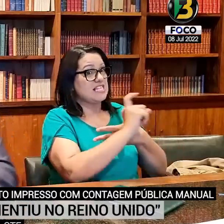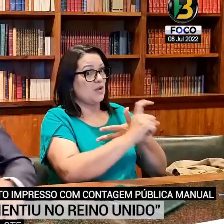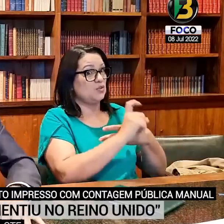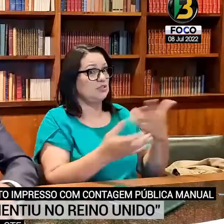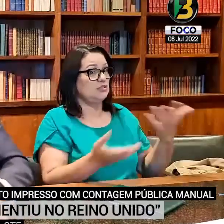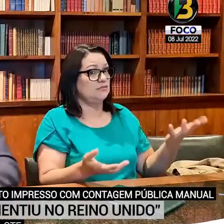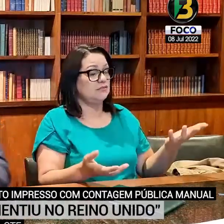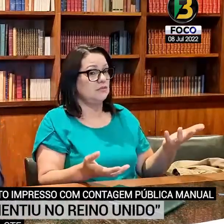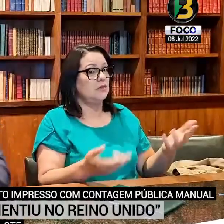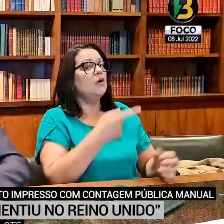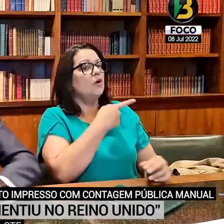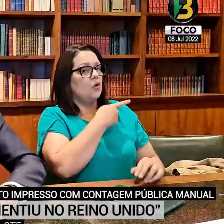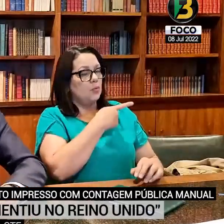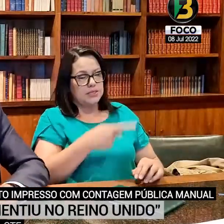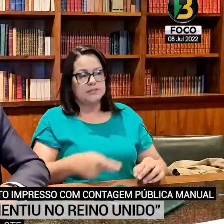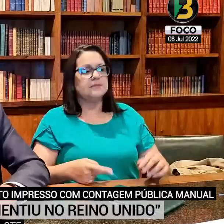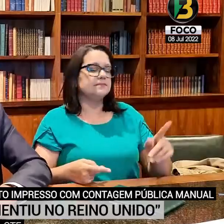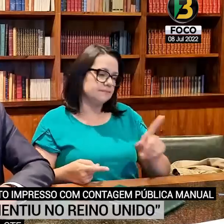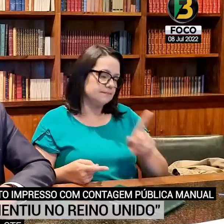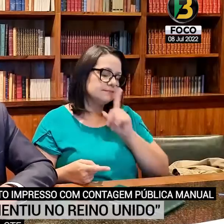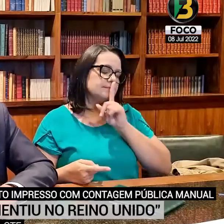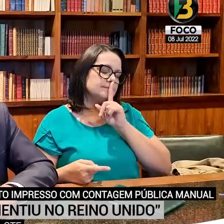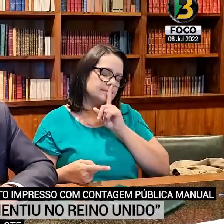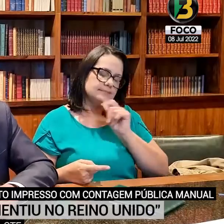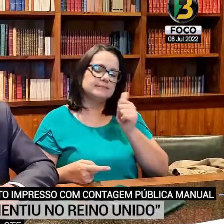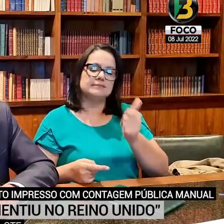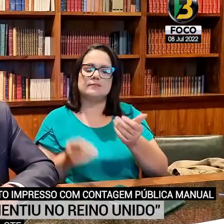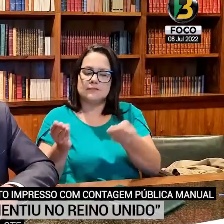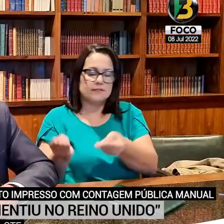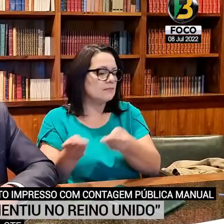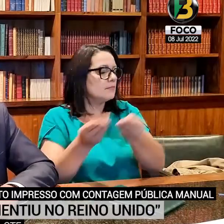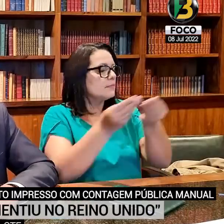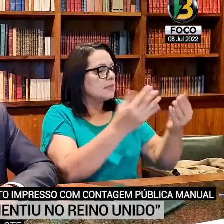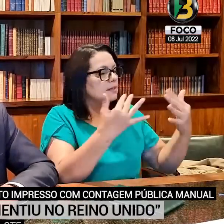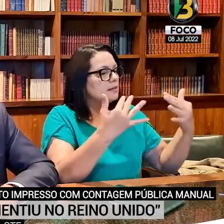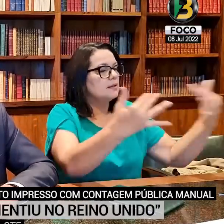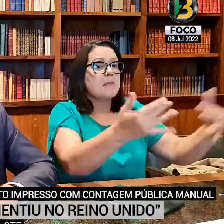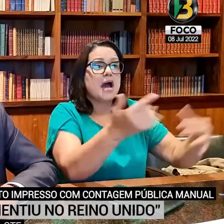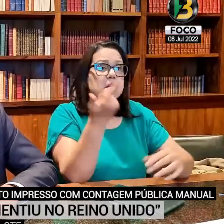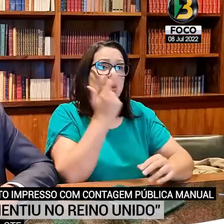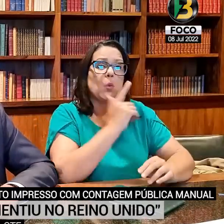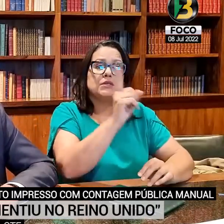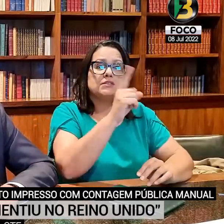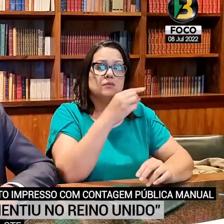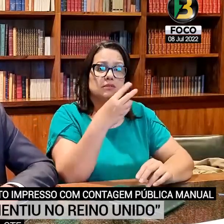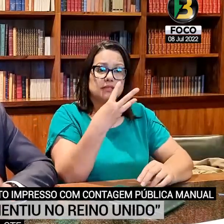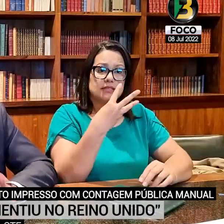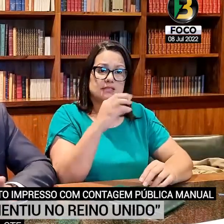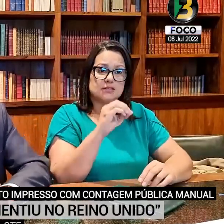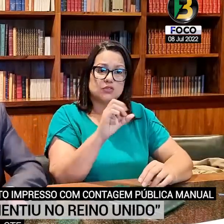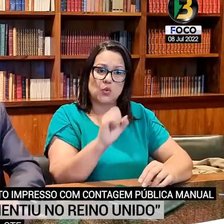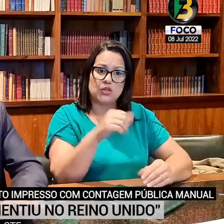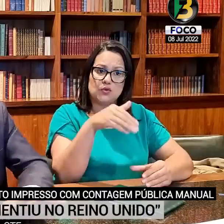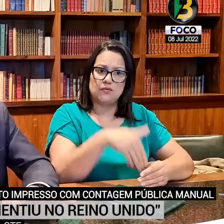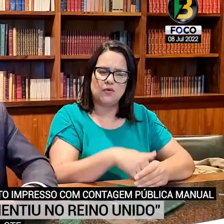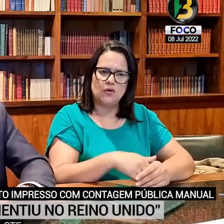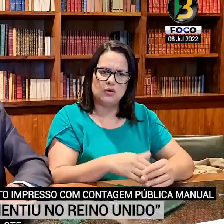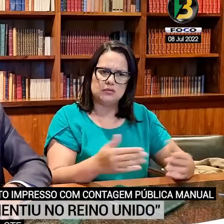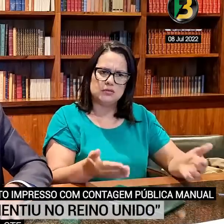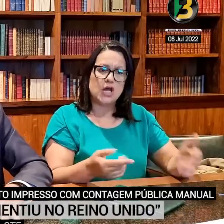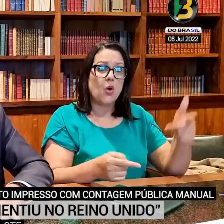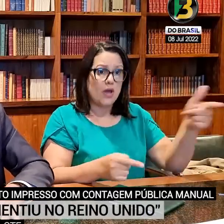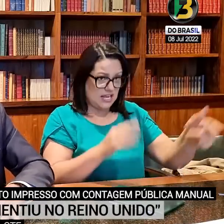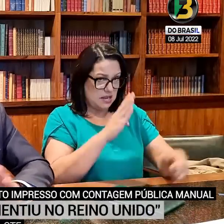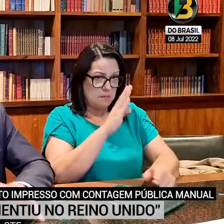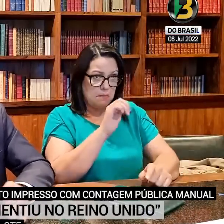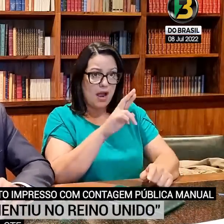mesmo derrotado eu vou para o Paraná conferir nós ganhamos mas não conseguimos o 308 votos essa intenção